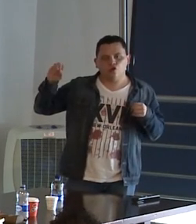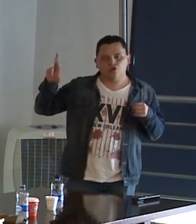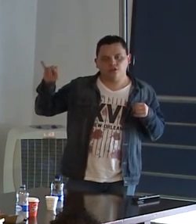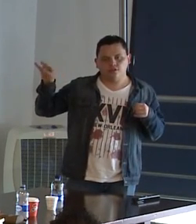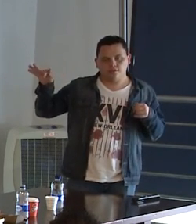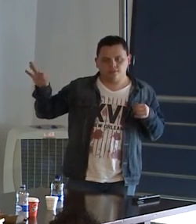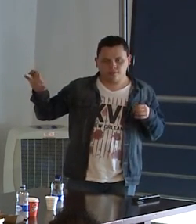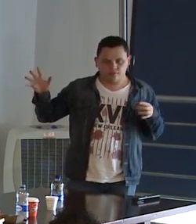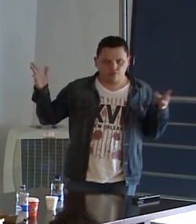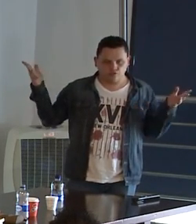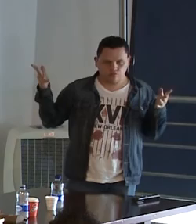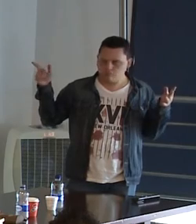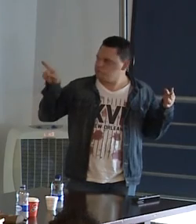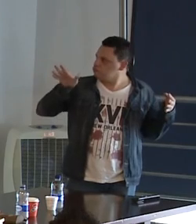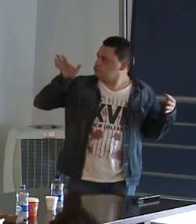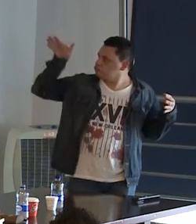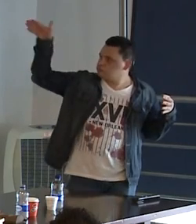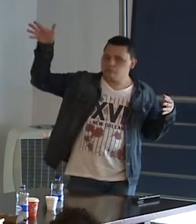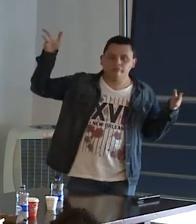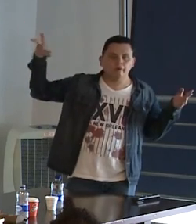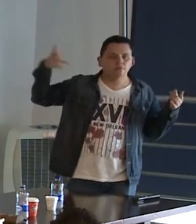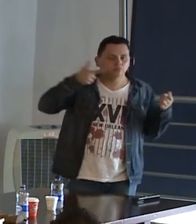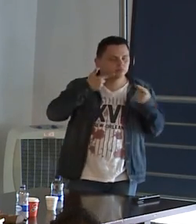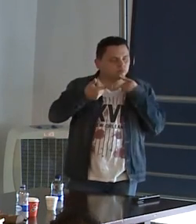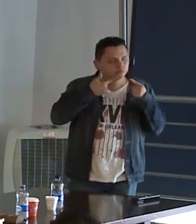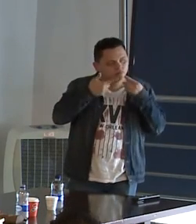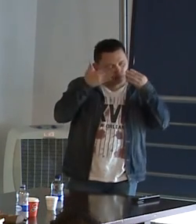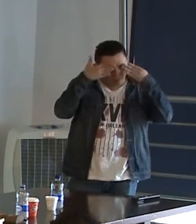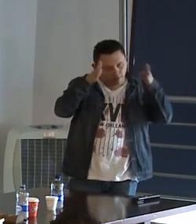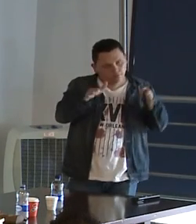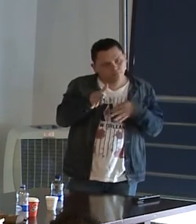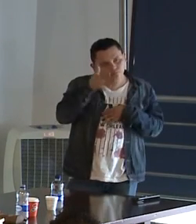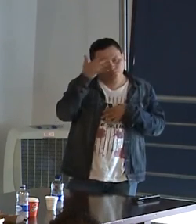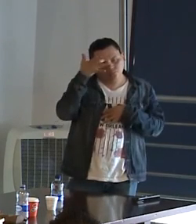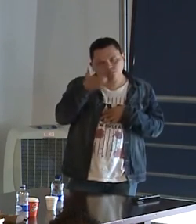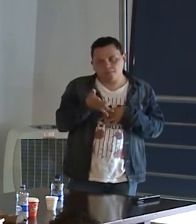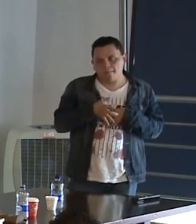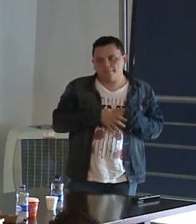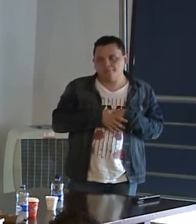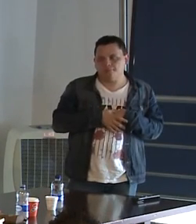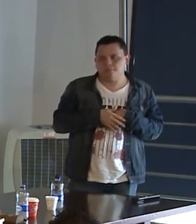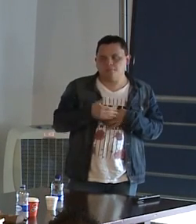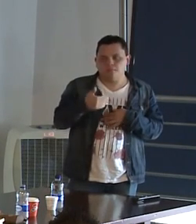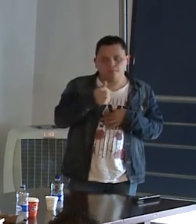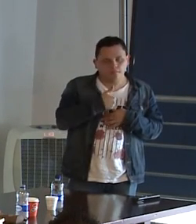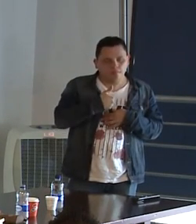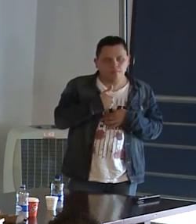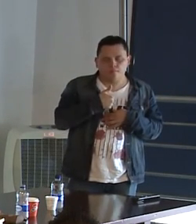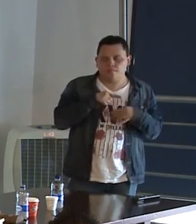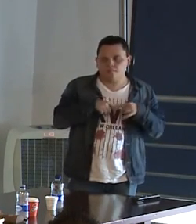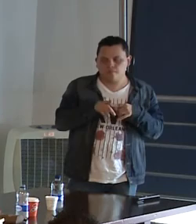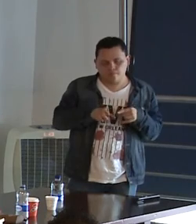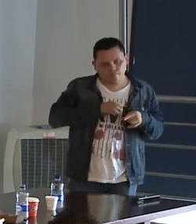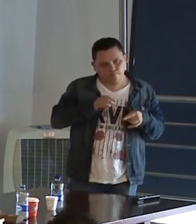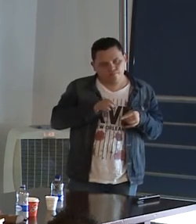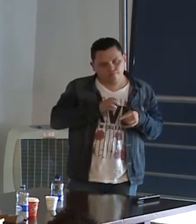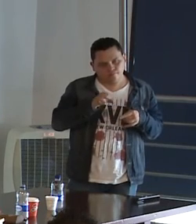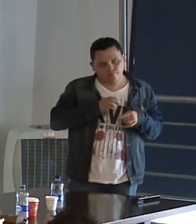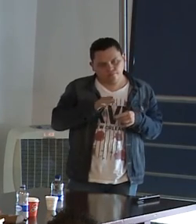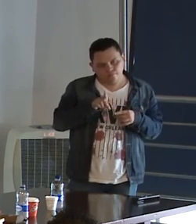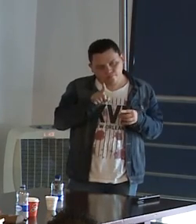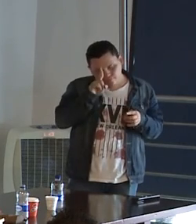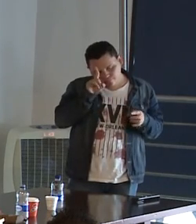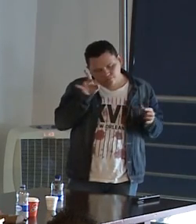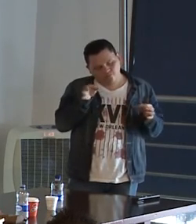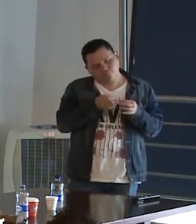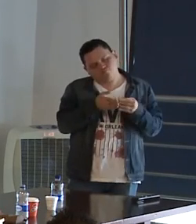en diálogo abierto, porque esa me parece a mí que es una de las características